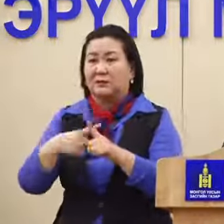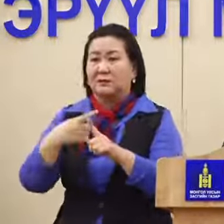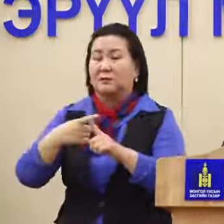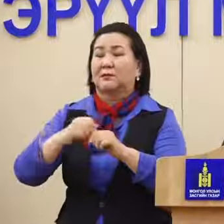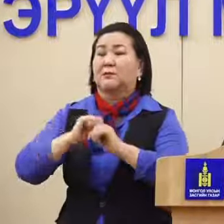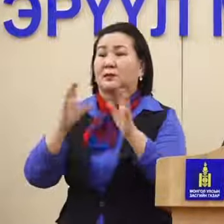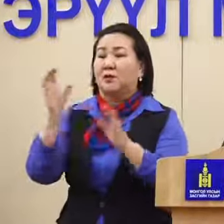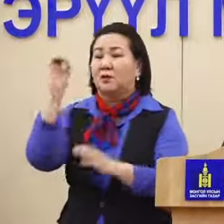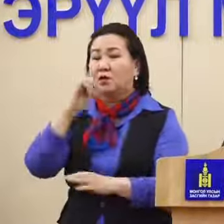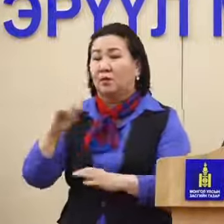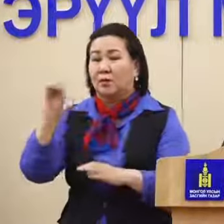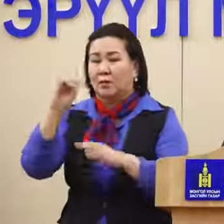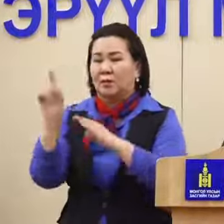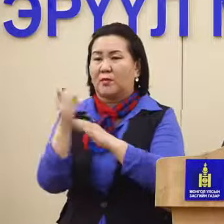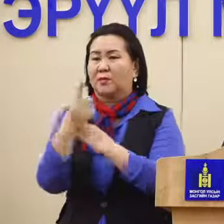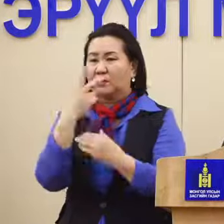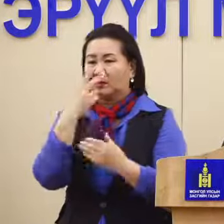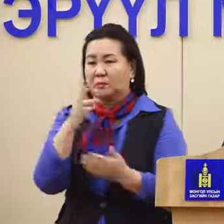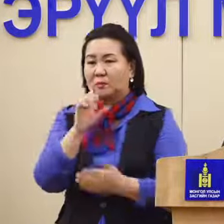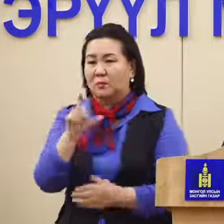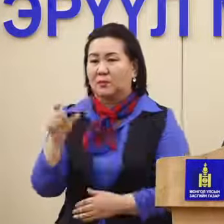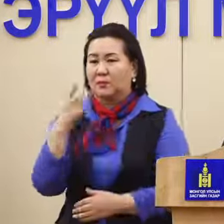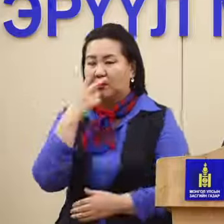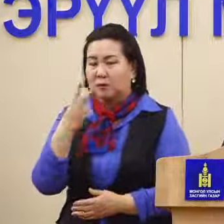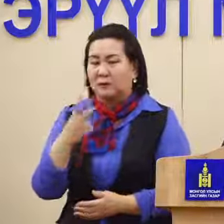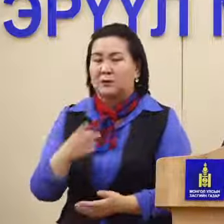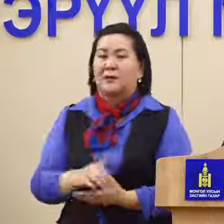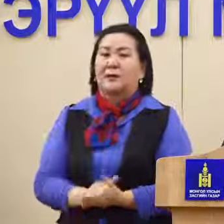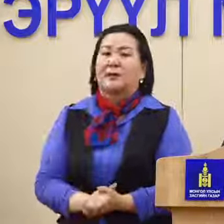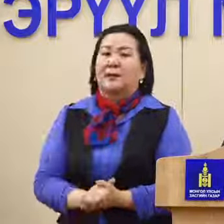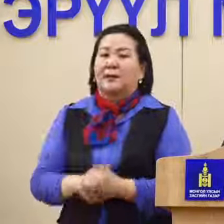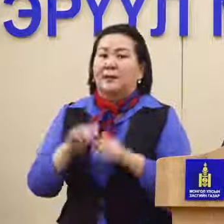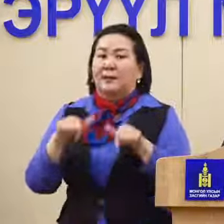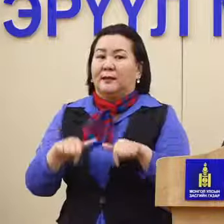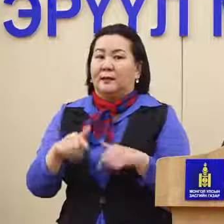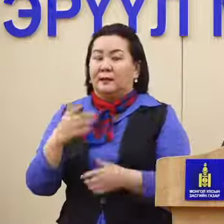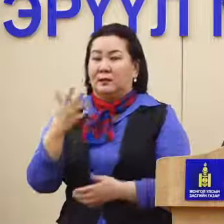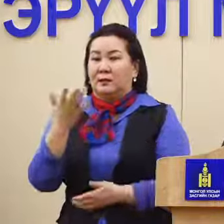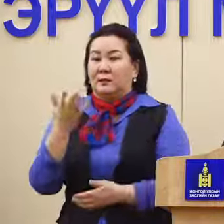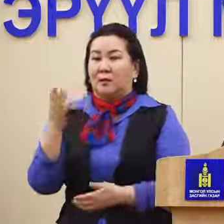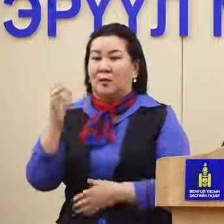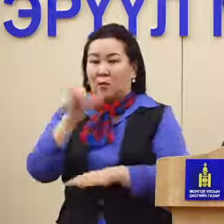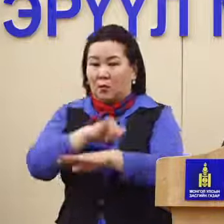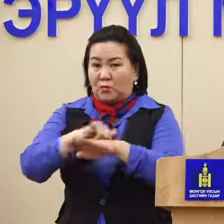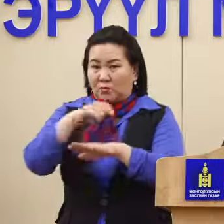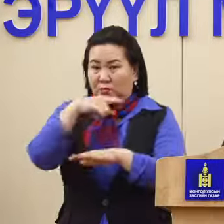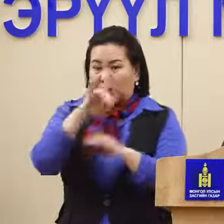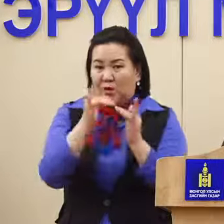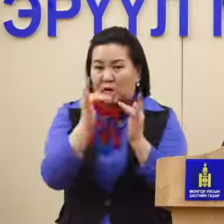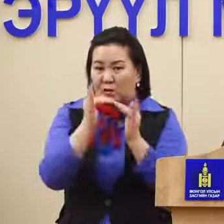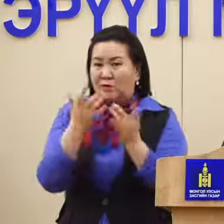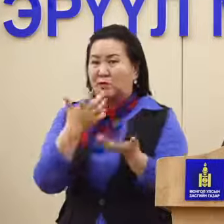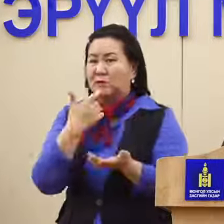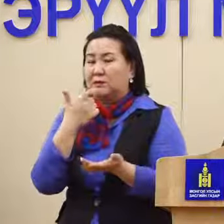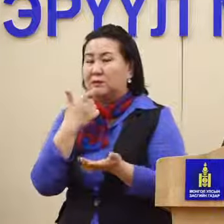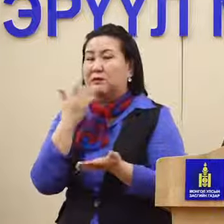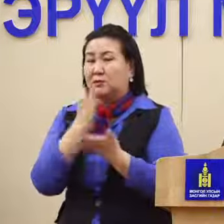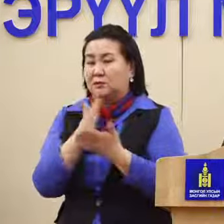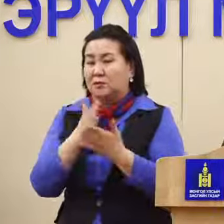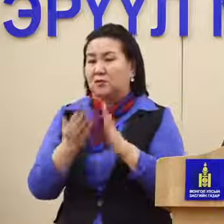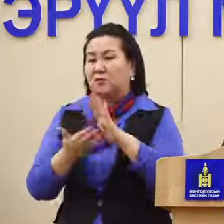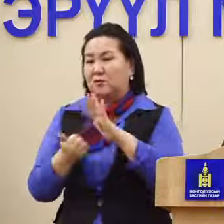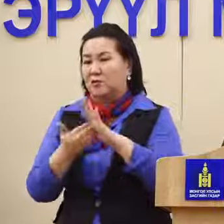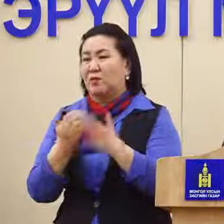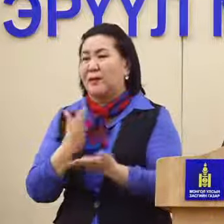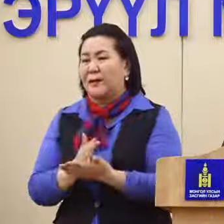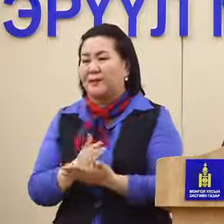Европын орнуудын одоо онцлог гэж бас хүмүүс одоо үзэж байгаа. Ийм учраас бол тэнд бол орны одоо хөрөлцөө хангамж маш тутагдталтай.